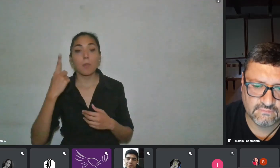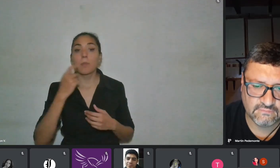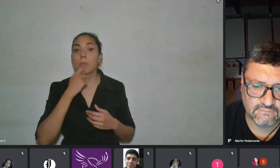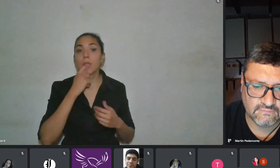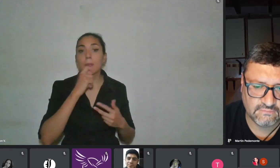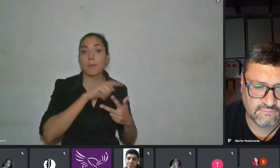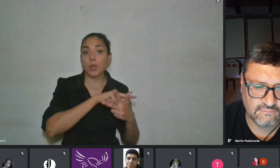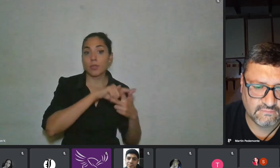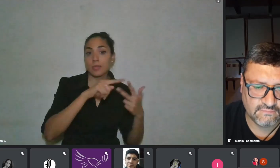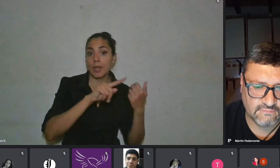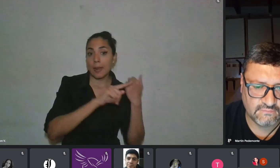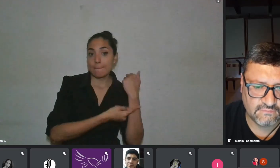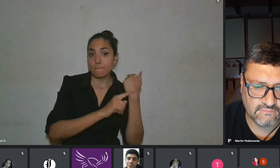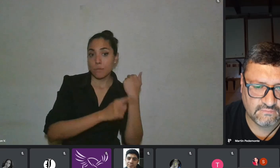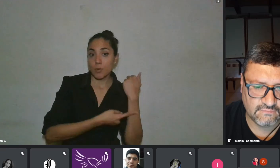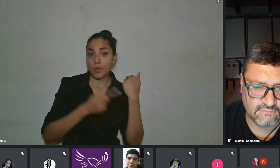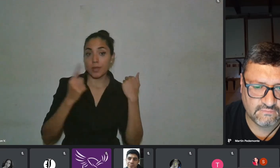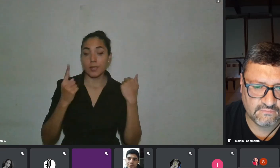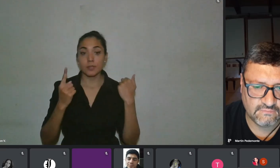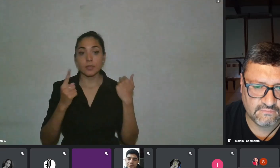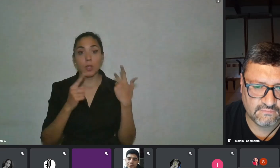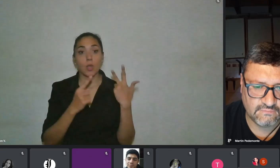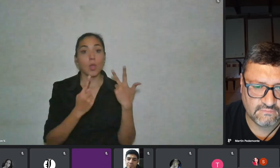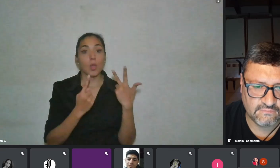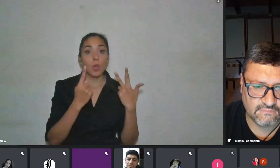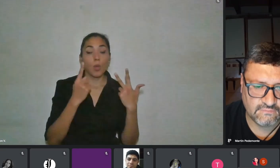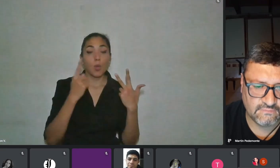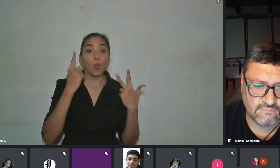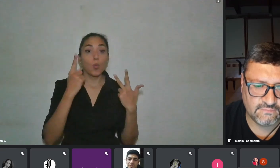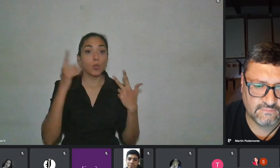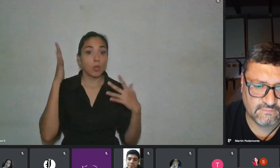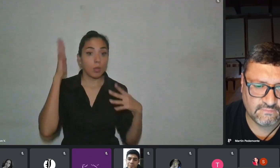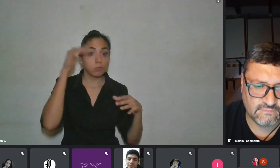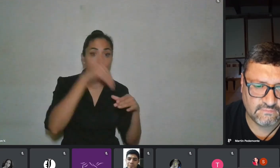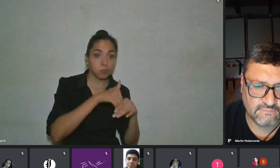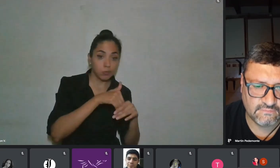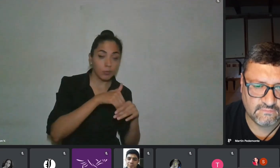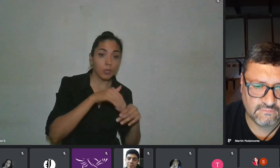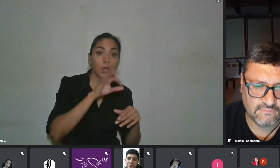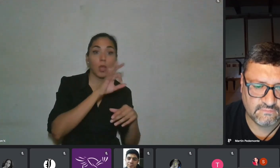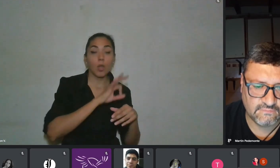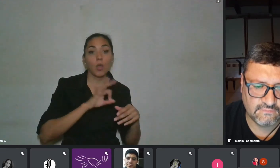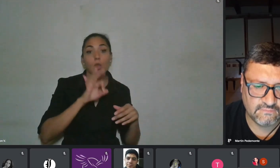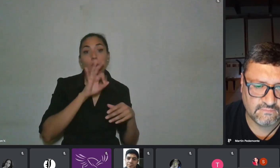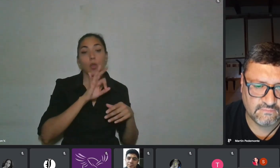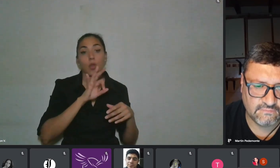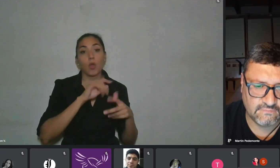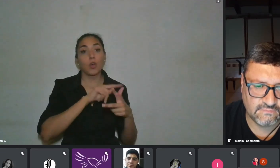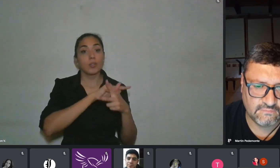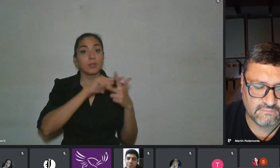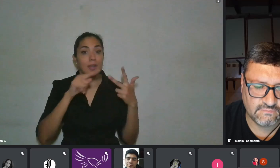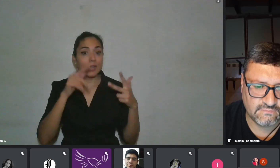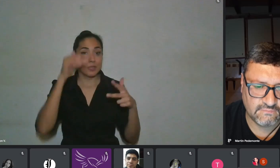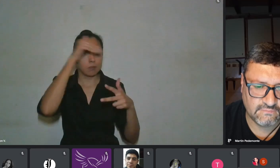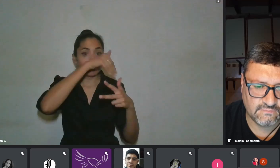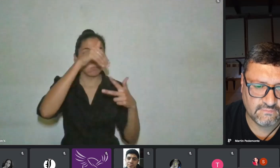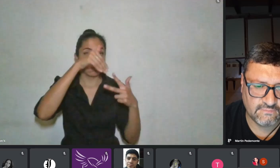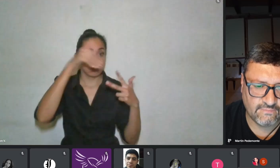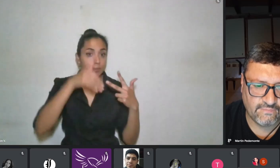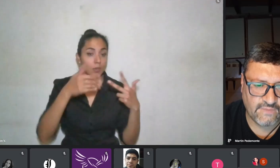legislativo, judicial o ejecutivo, también de la provincia, o se tienen que intervenir las tres y qué condiciones se tienen que